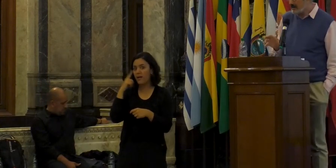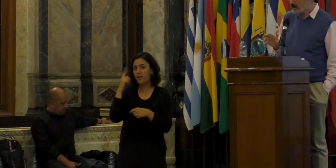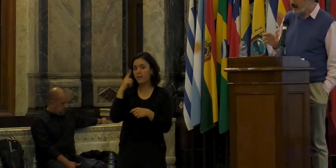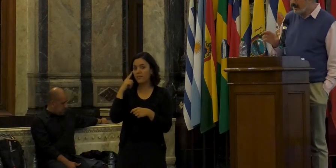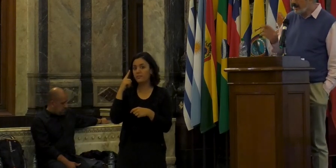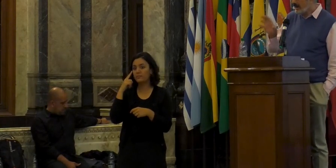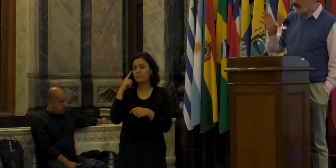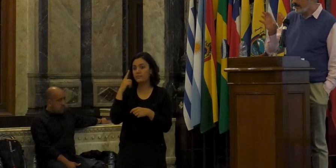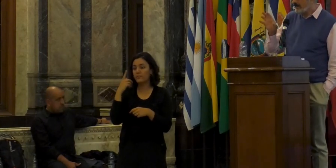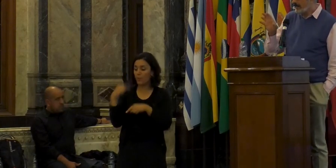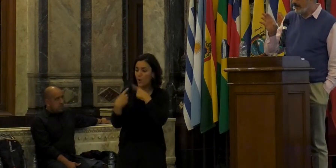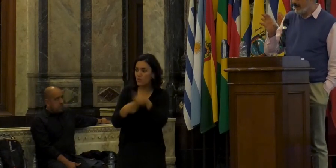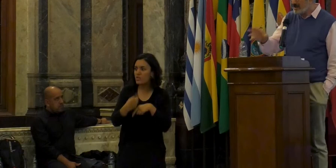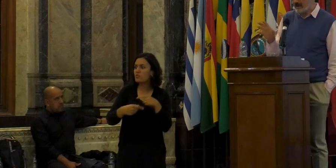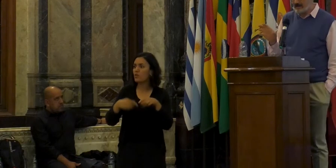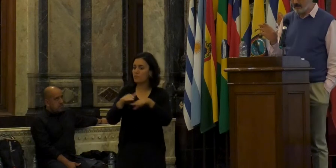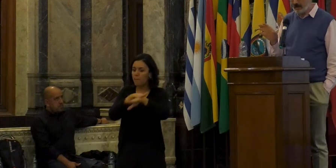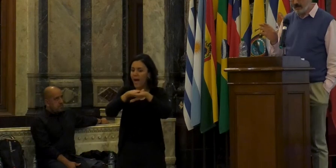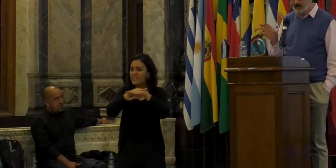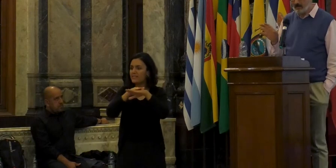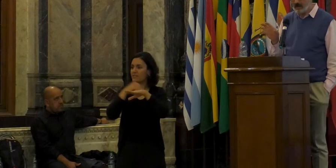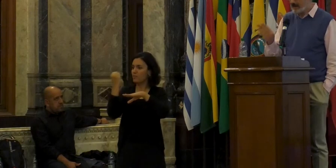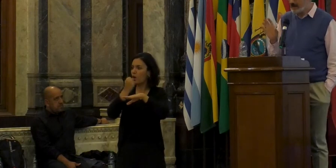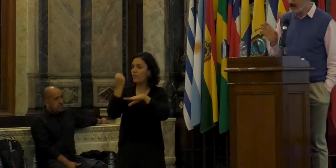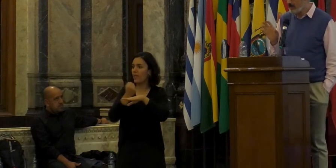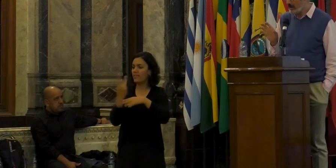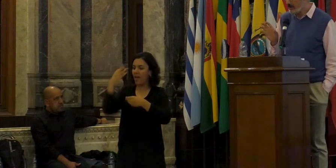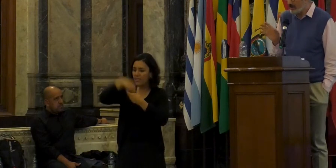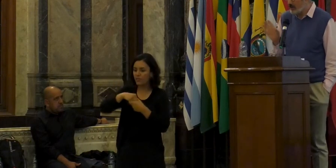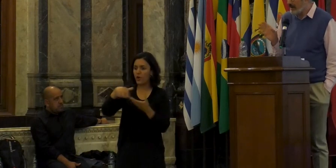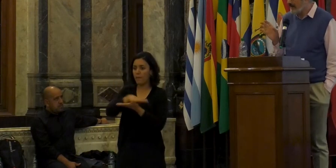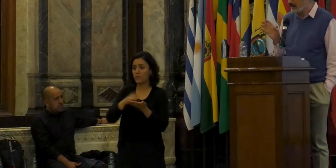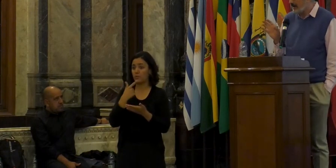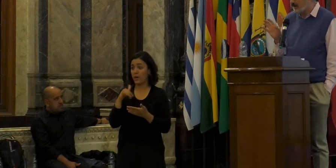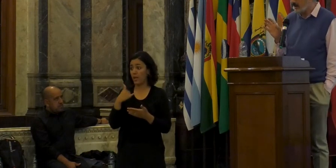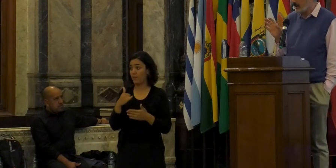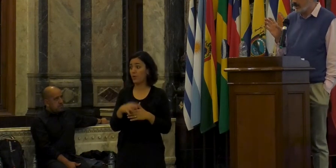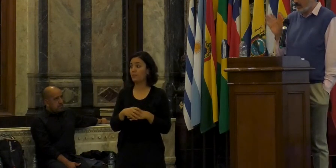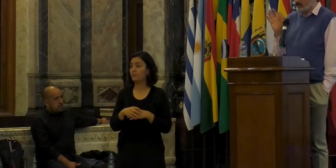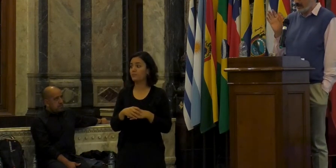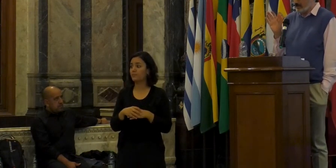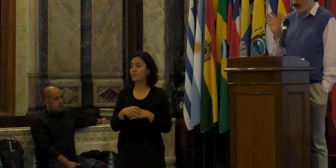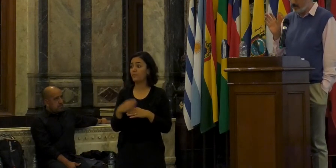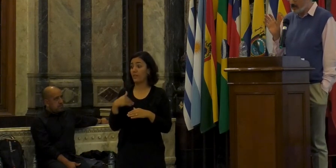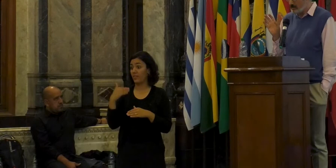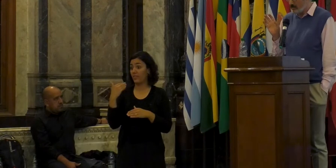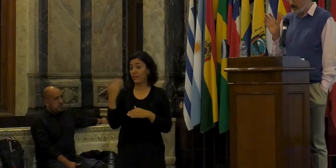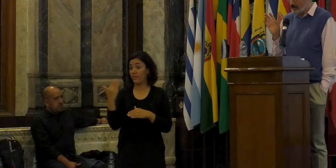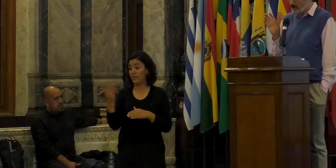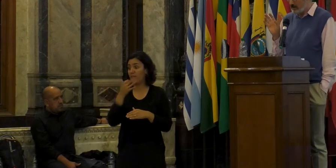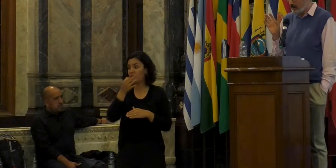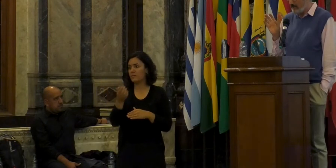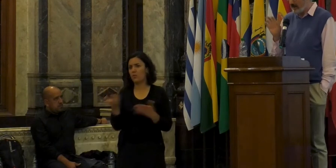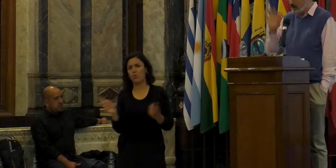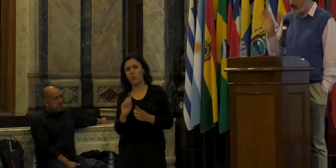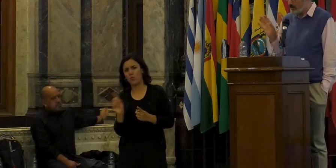vertebrales que habitan ese espacio. Porque a la derecha, por ejemplo, le suele encantar decir, no, es que vivimos en un